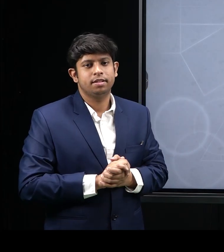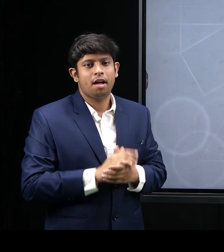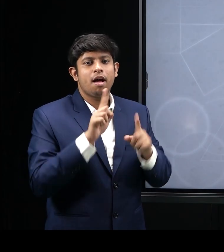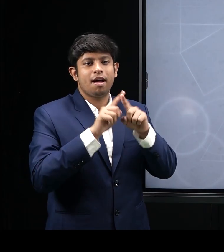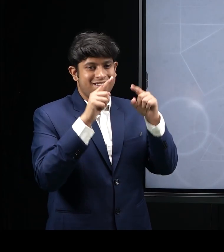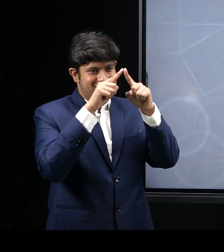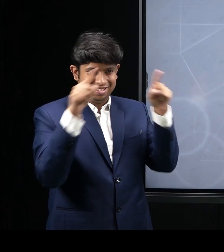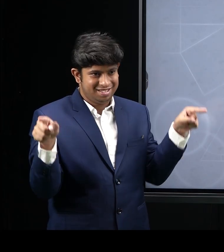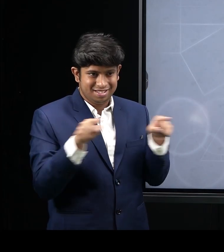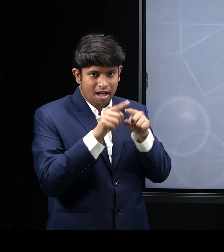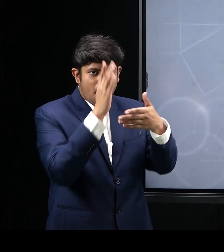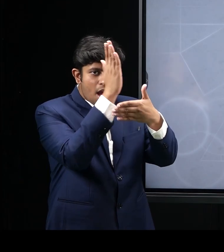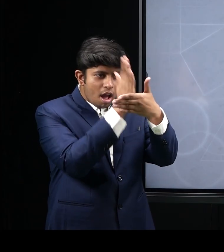ವಿಭಜಿಸುವ ತ್ರಿಕೋನಗಳು,